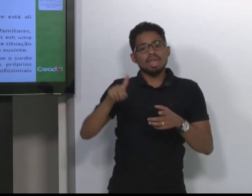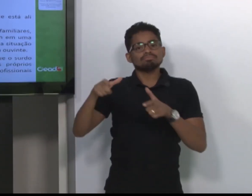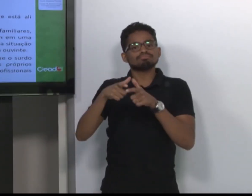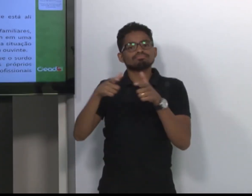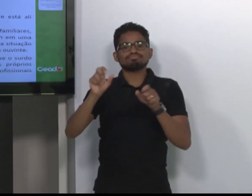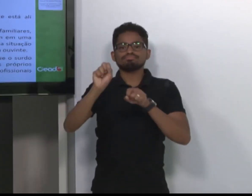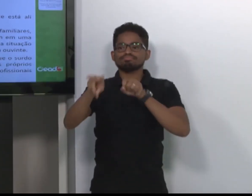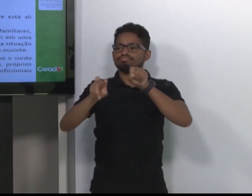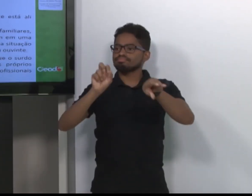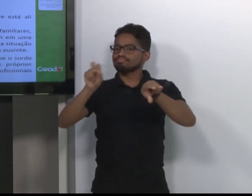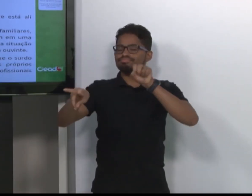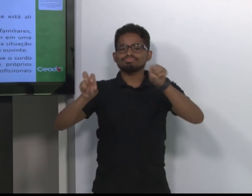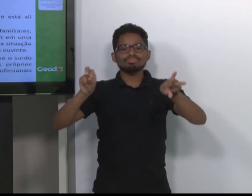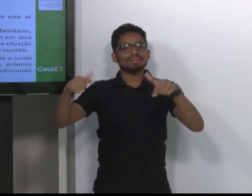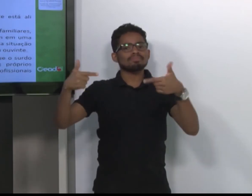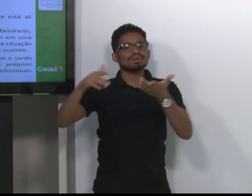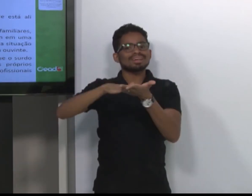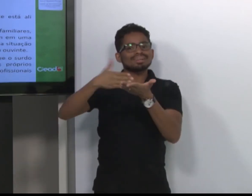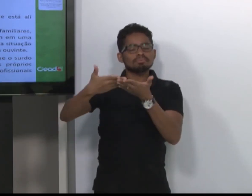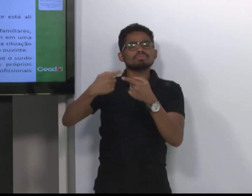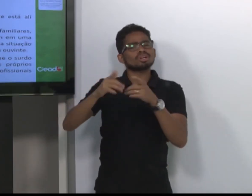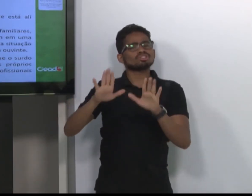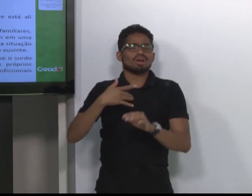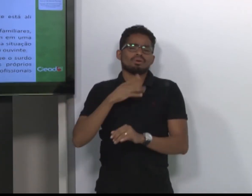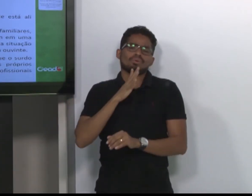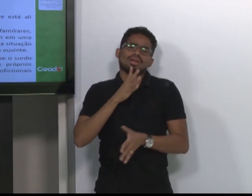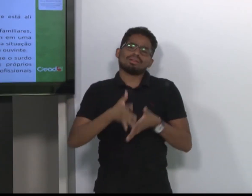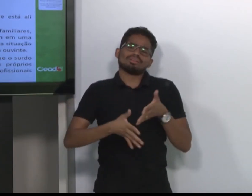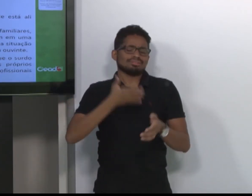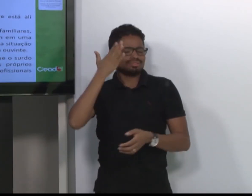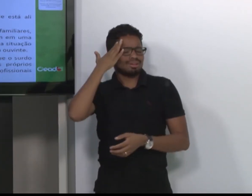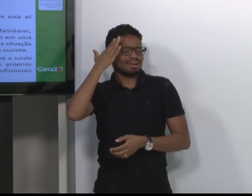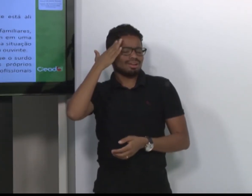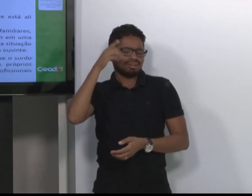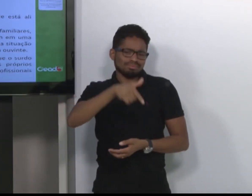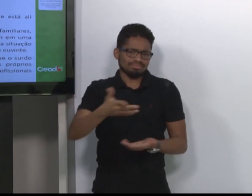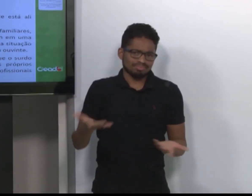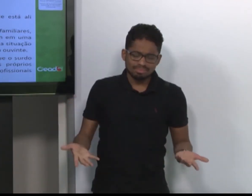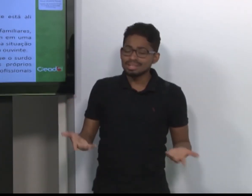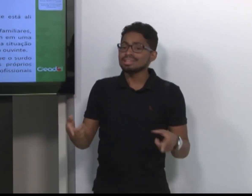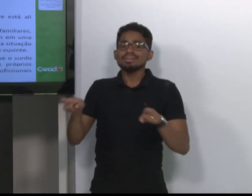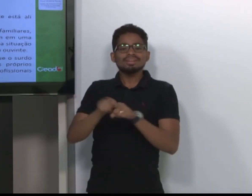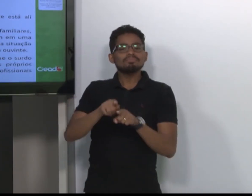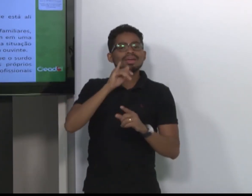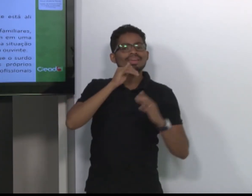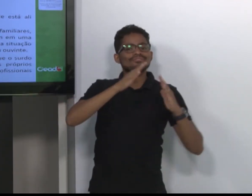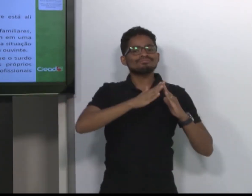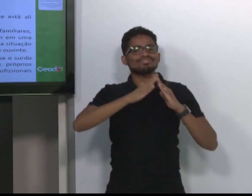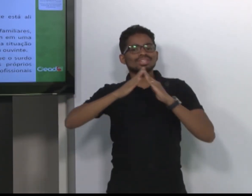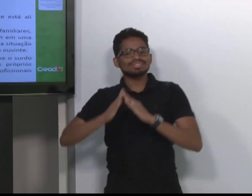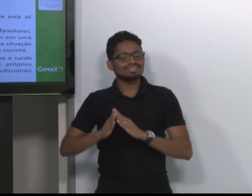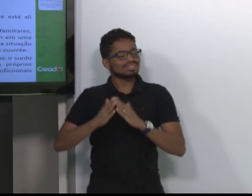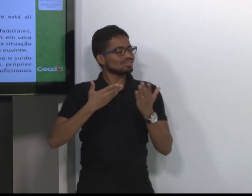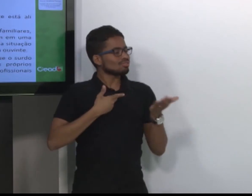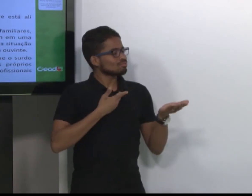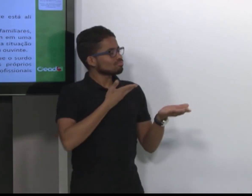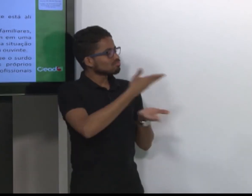filho, coda. Eram essas pessoas, porque elas conheciam a língua de sinais. Vizinhos, porque interagiam, tinham contato